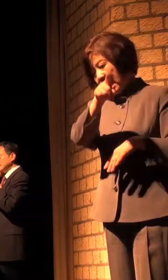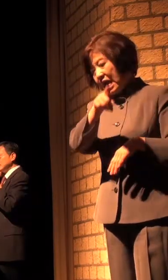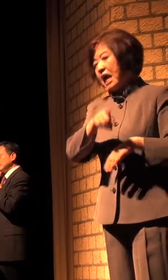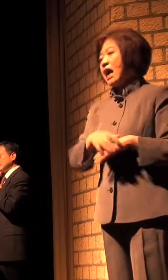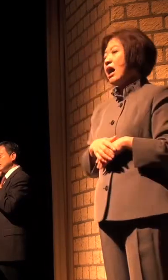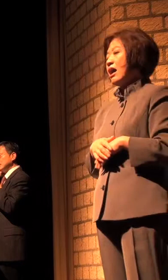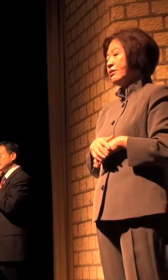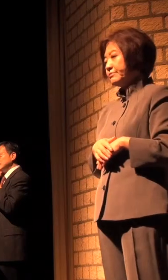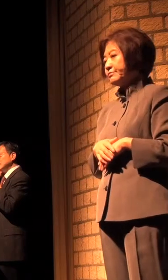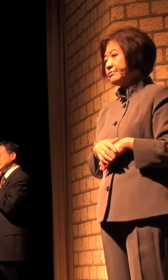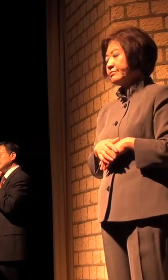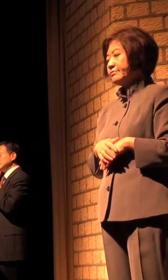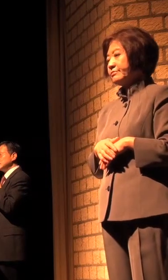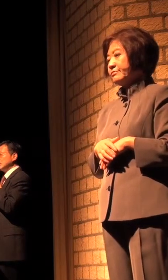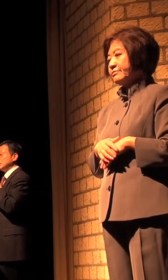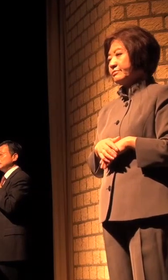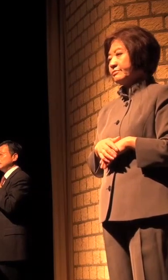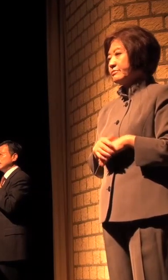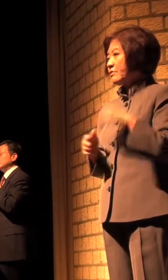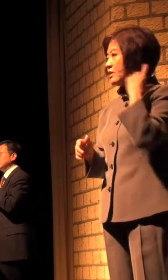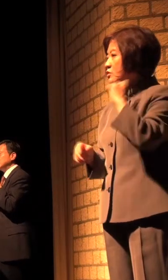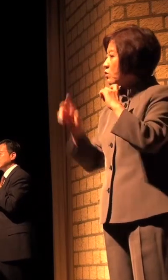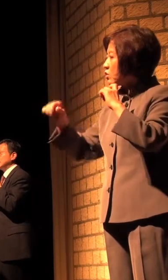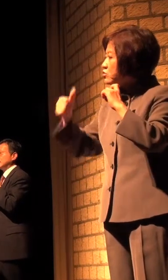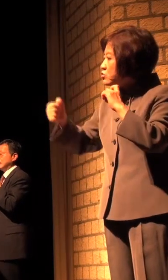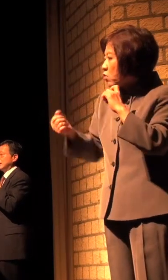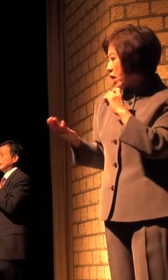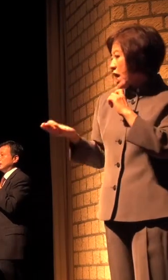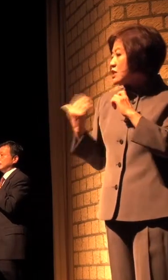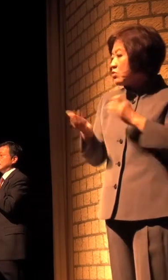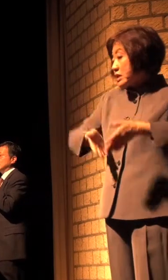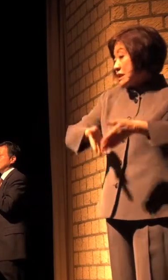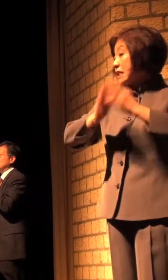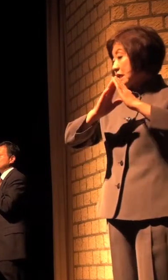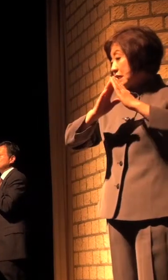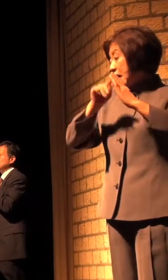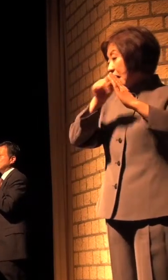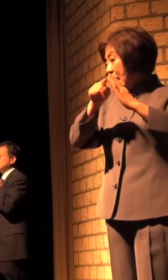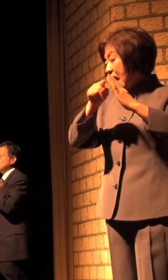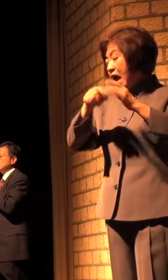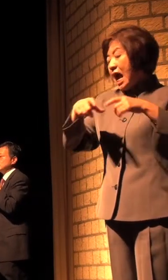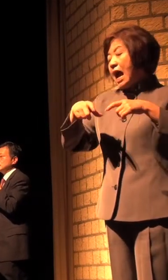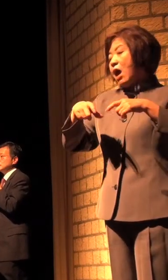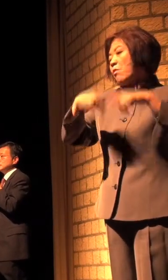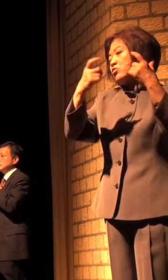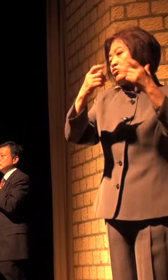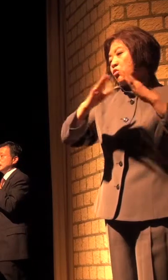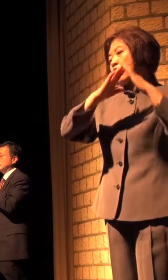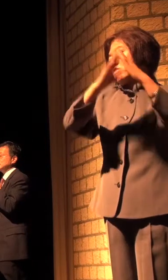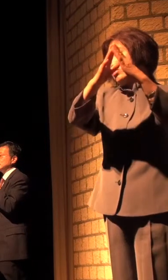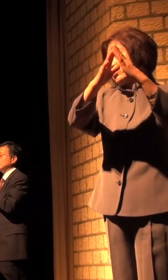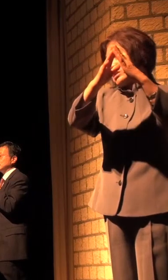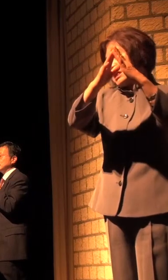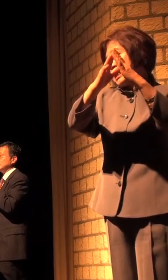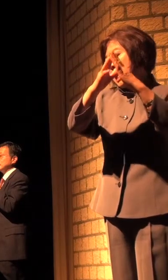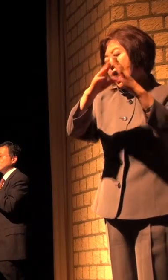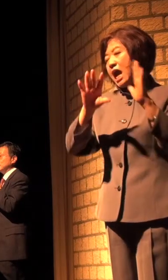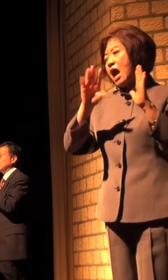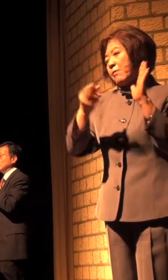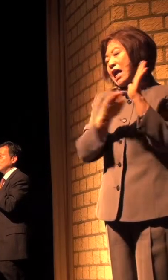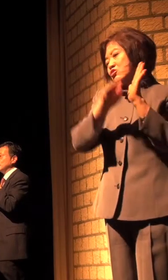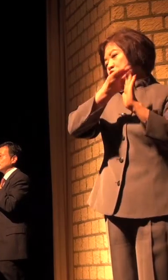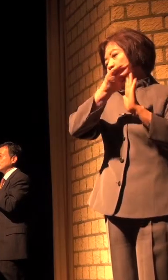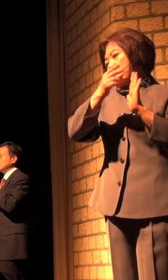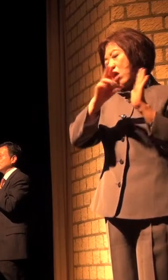んですけど、その昭和55年以前に建てられた、木造住宅、マンションでもそうなんですけ